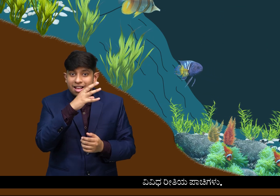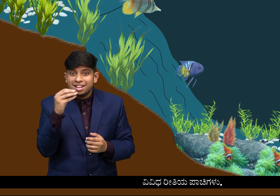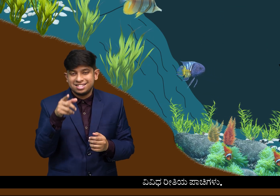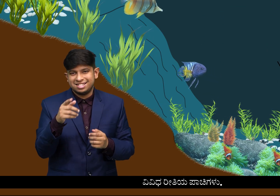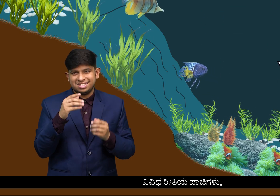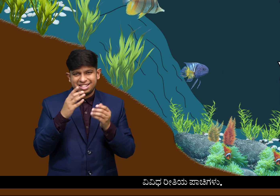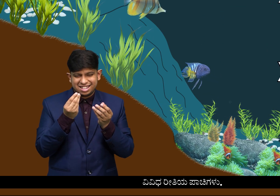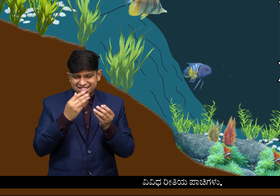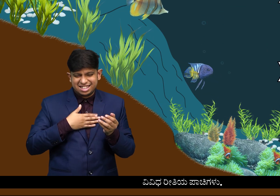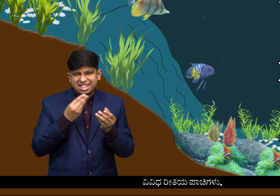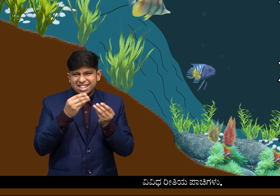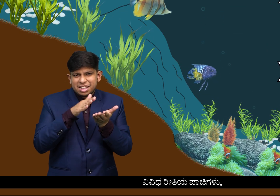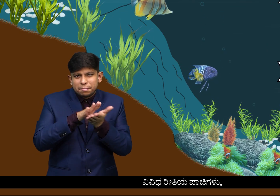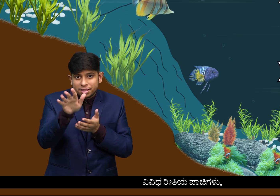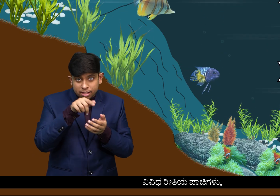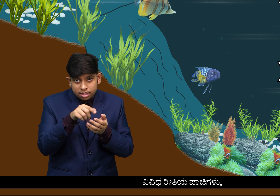ವಿವಿಧ ರೀತಿಯ ಪಾಚಿಗಳು